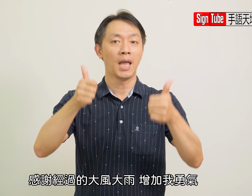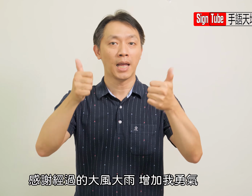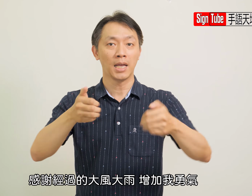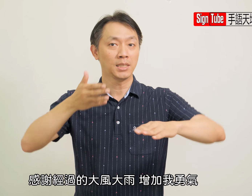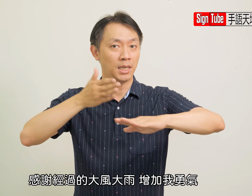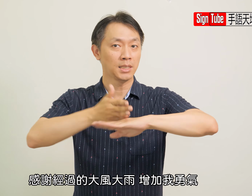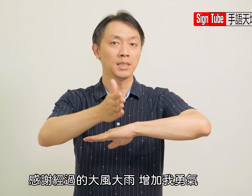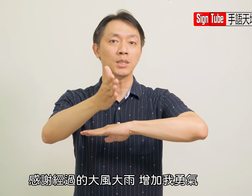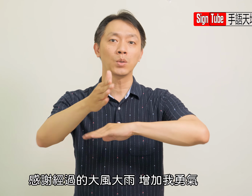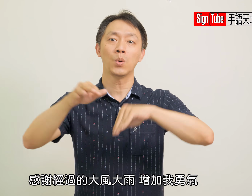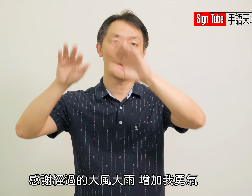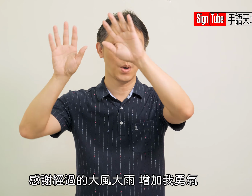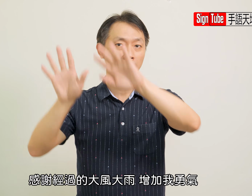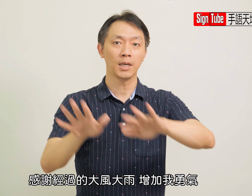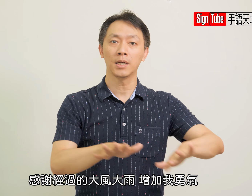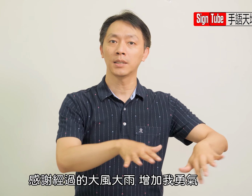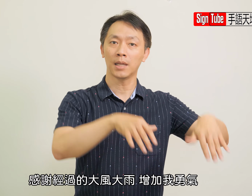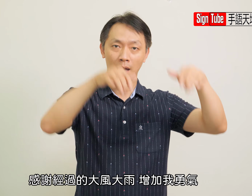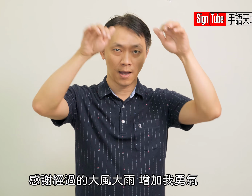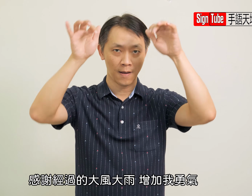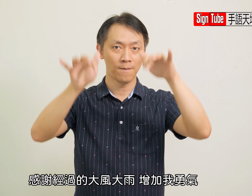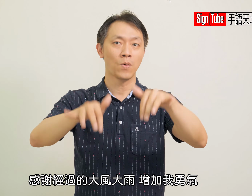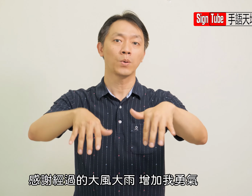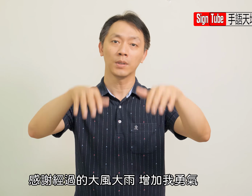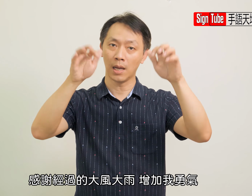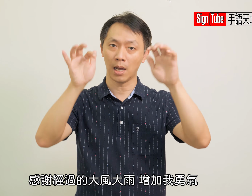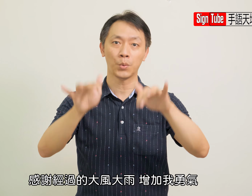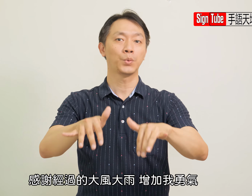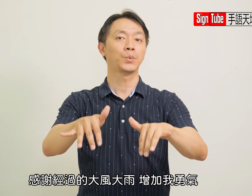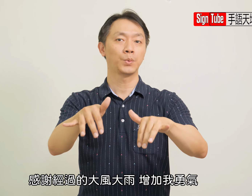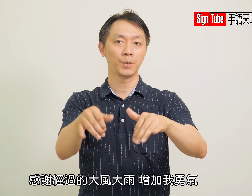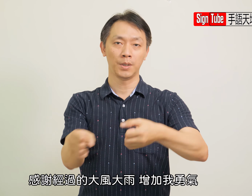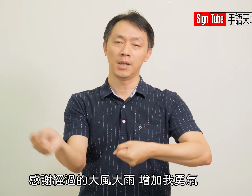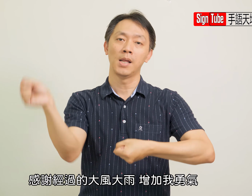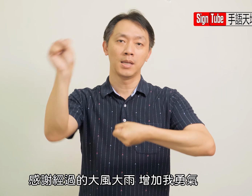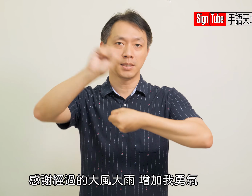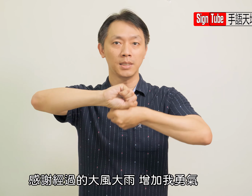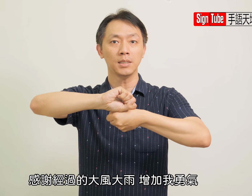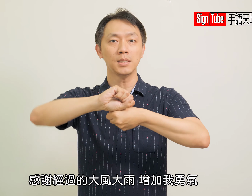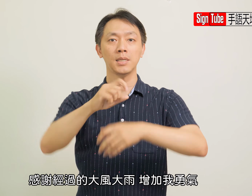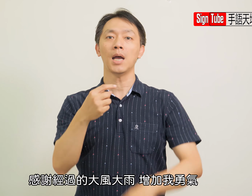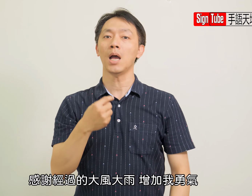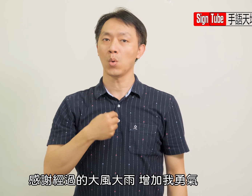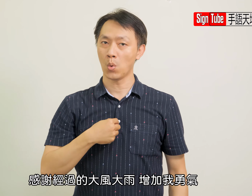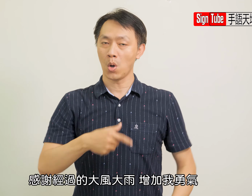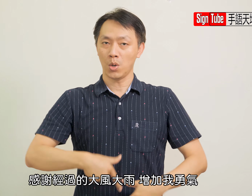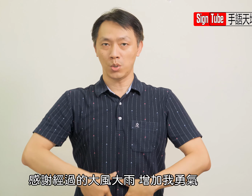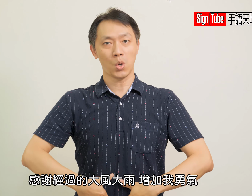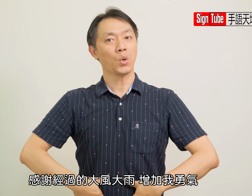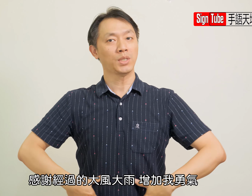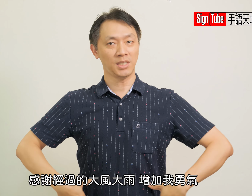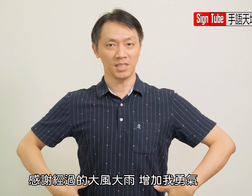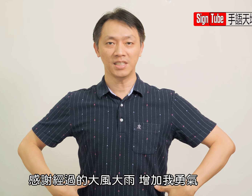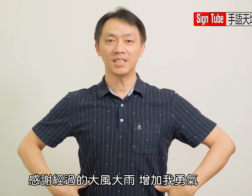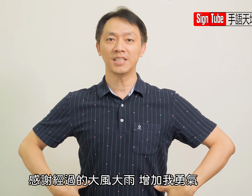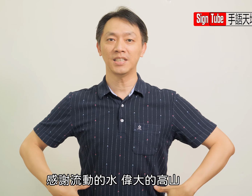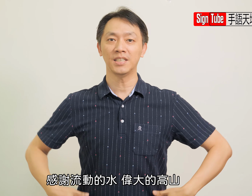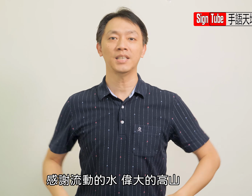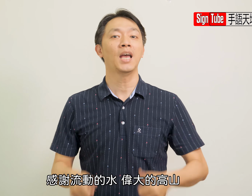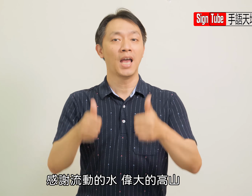感谢经过的大风大雨，增加我勇气。